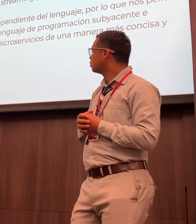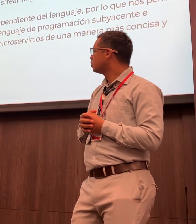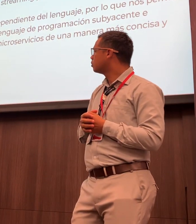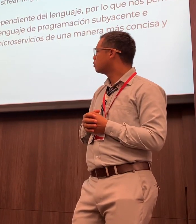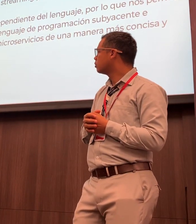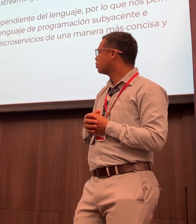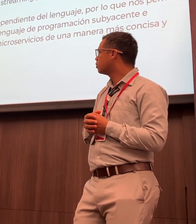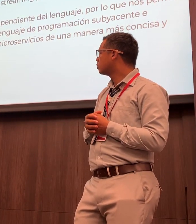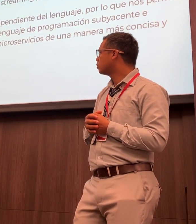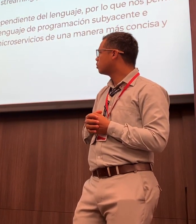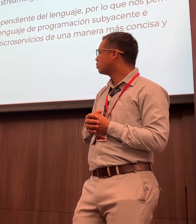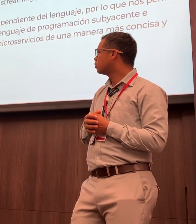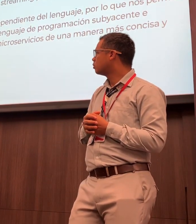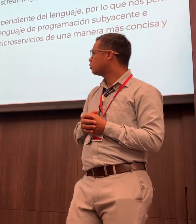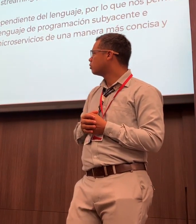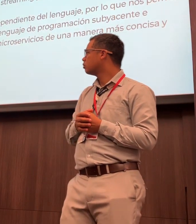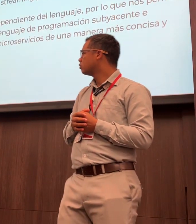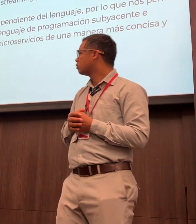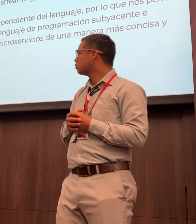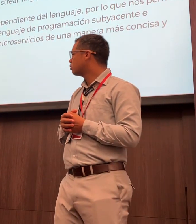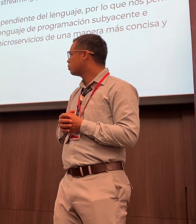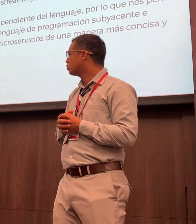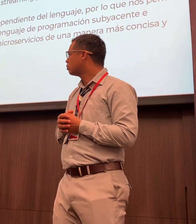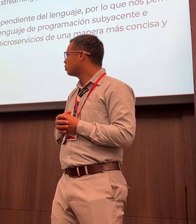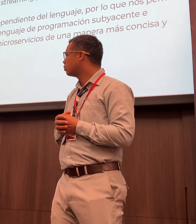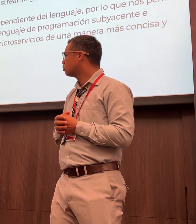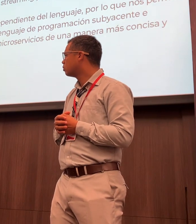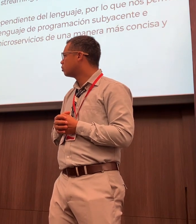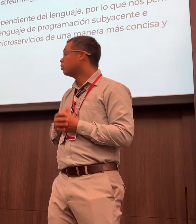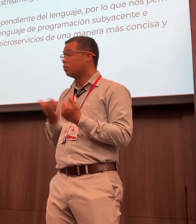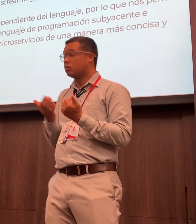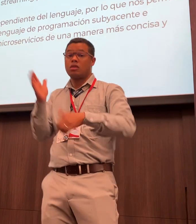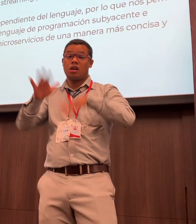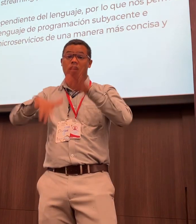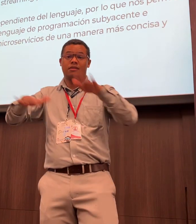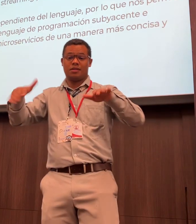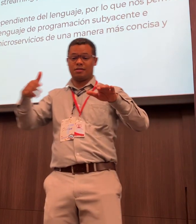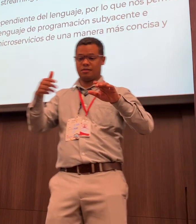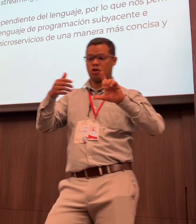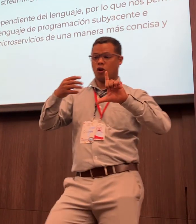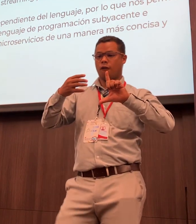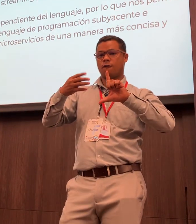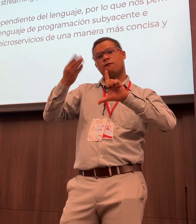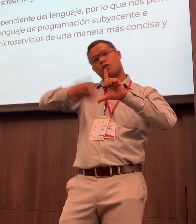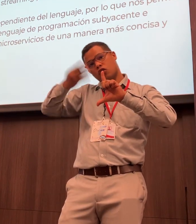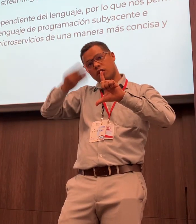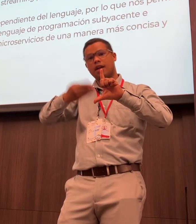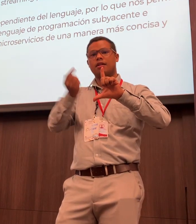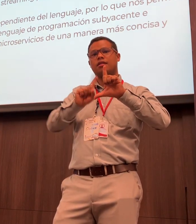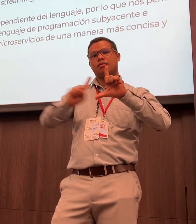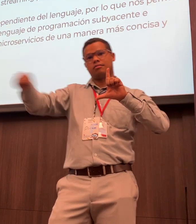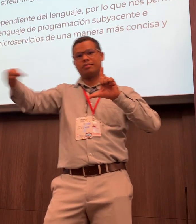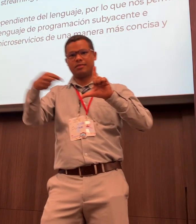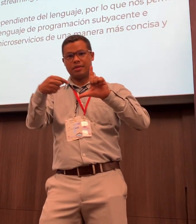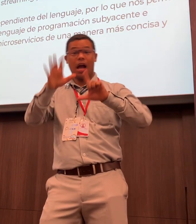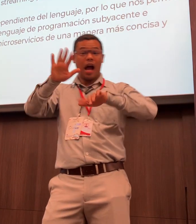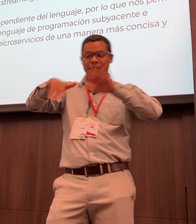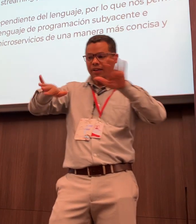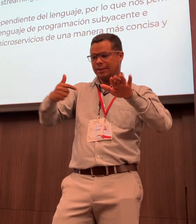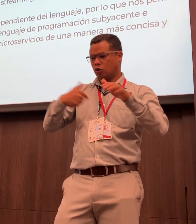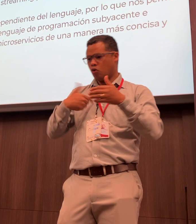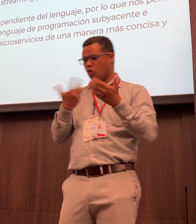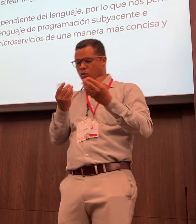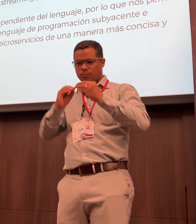trabajando con frontend y backend, estamos definiendo los modelos tanto en el frontend como en el backend y se pierde tiempo. Acá